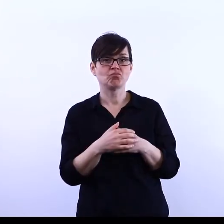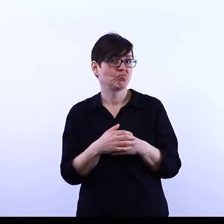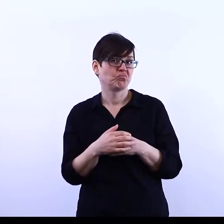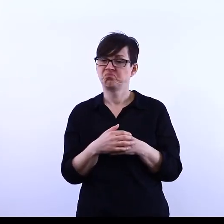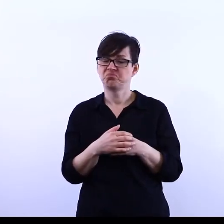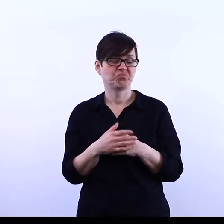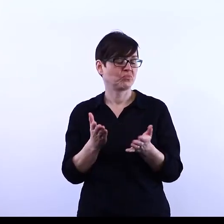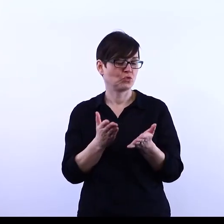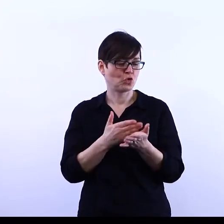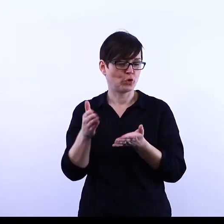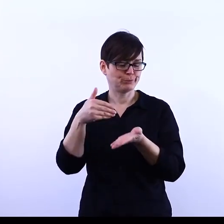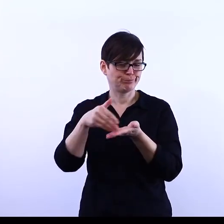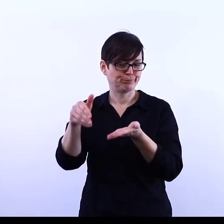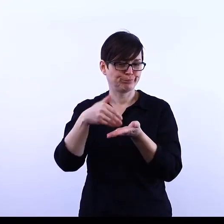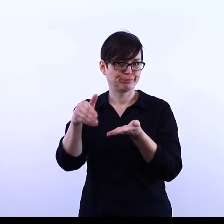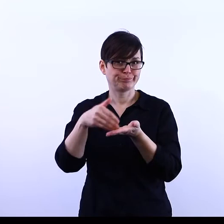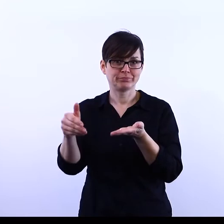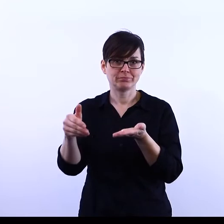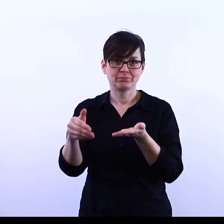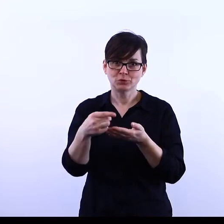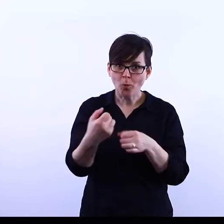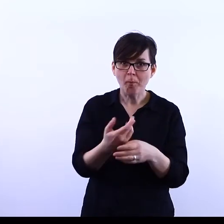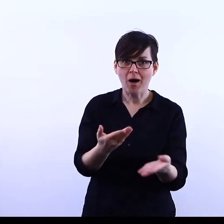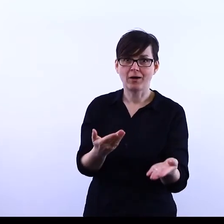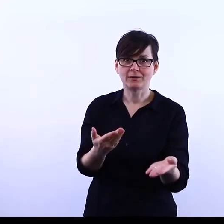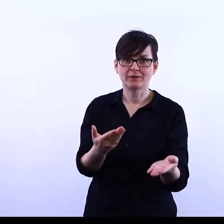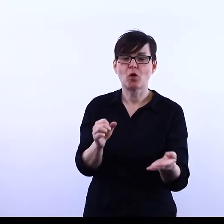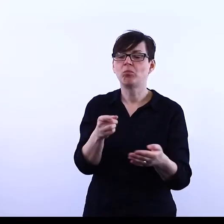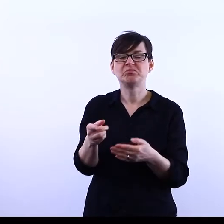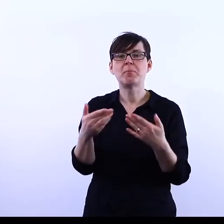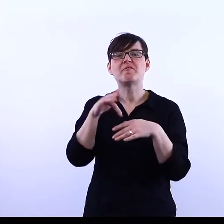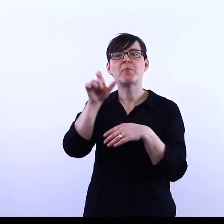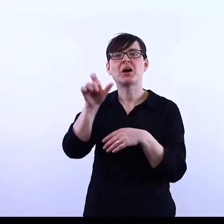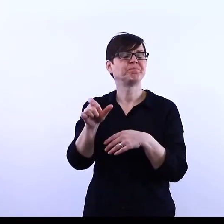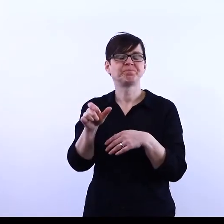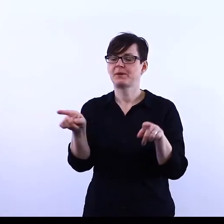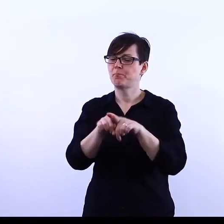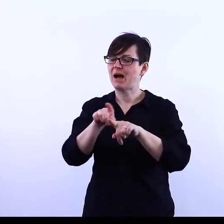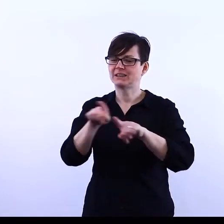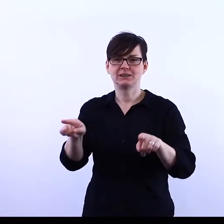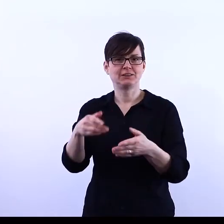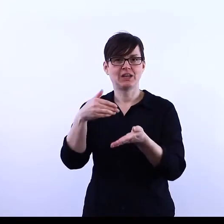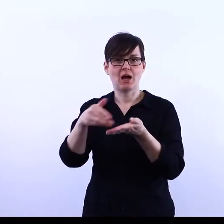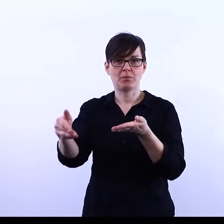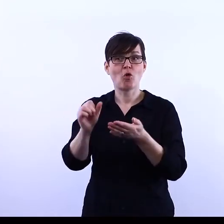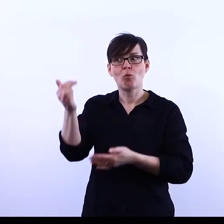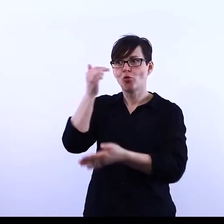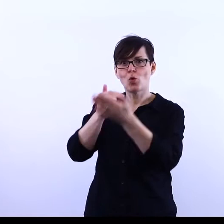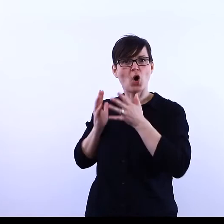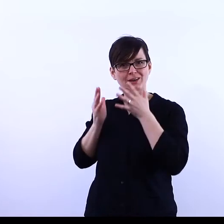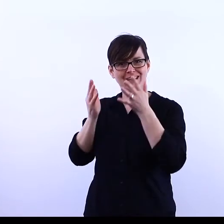einfach systematisch auszusortieren sind, weil die ja offenbar nicht geeignet waren, weil die wurden ja in der Vergangenheit dann auch nicht eingestellt.